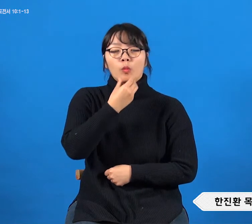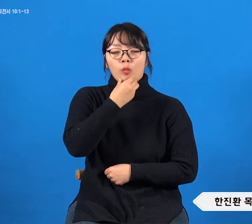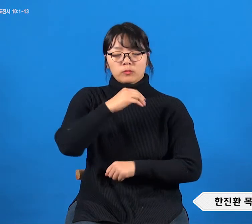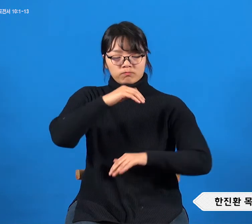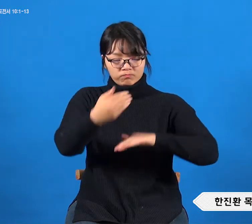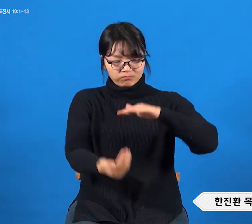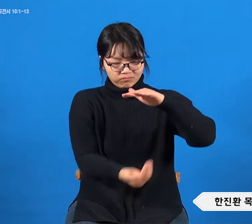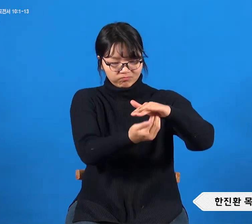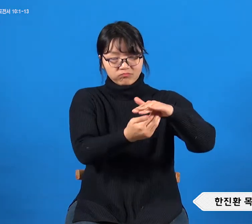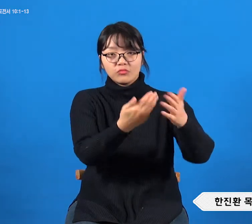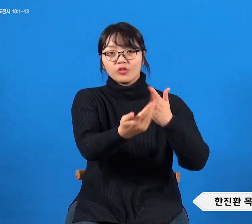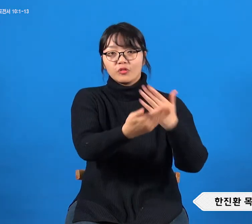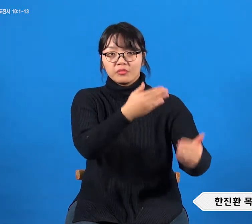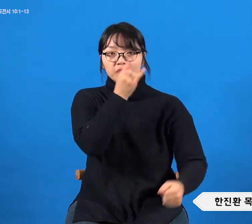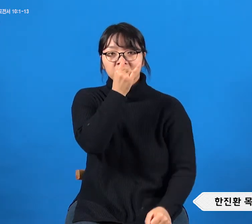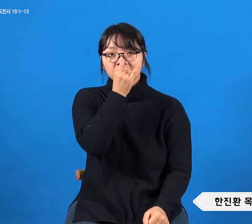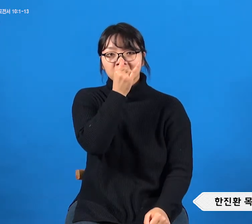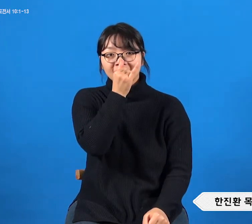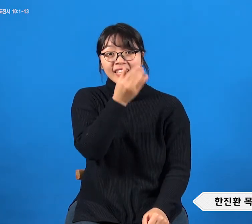마지막에는